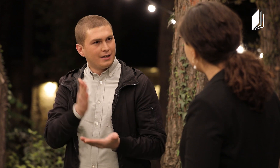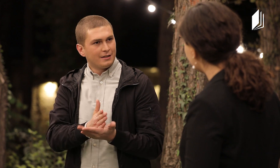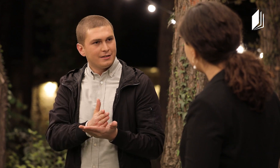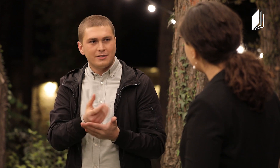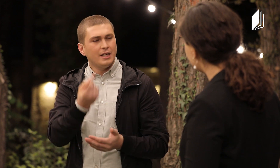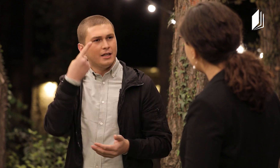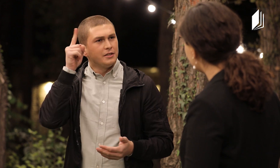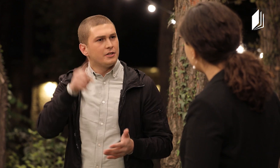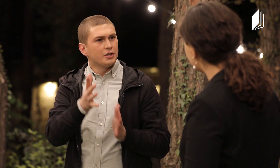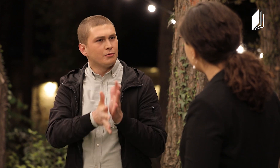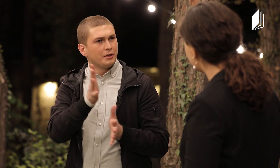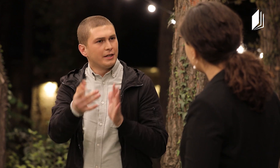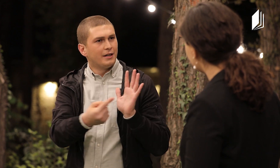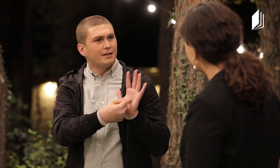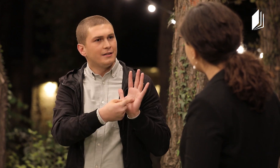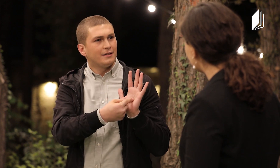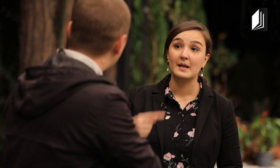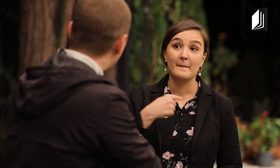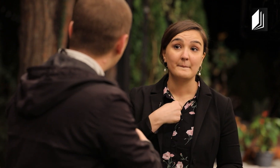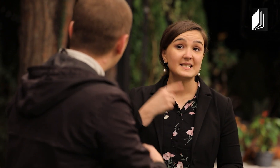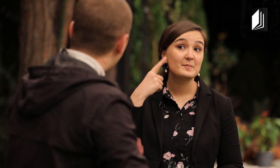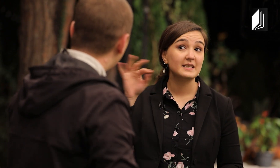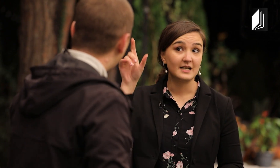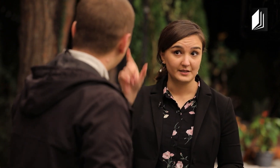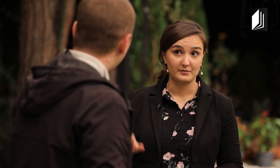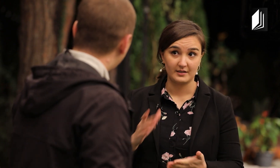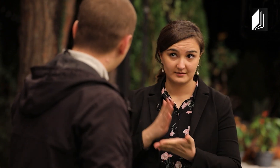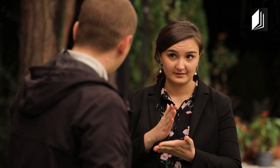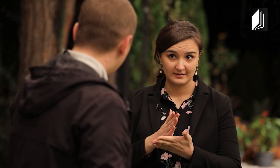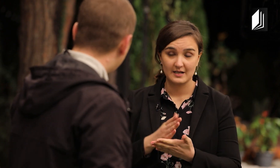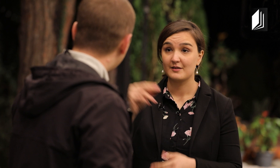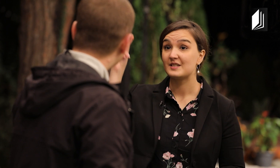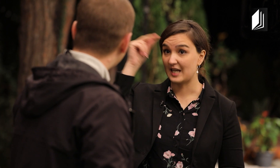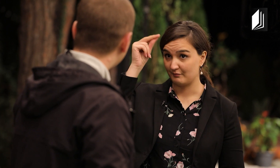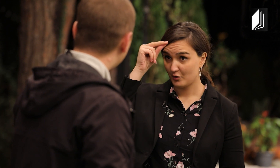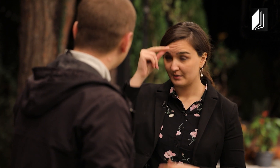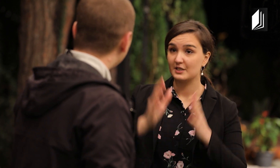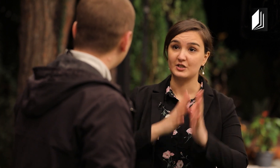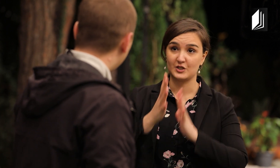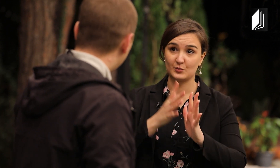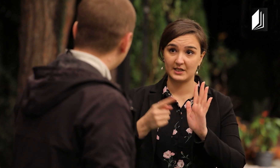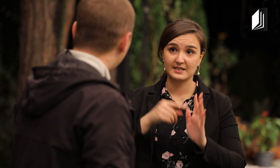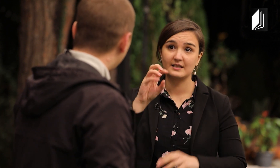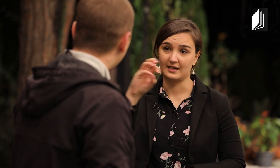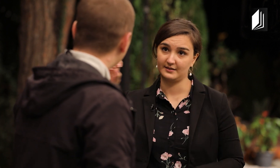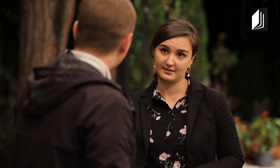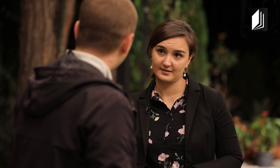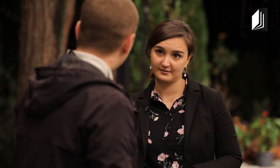ხარ? საიდან იცი ჟესტური ენა? მე სმენიანი ვარ. სწავლობ ჟესტურ ენას და დაქტილს.